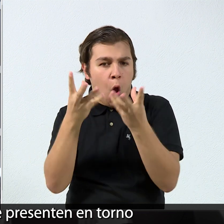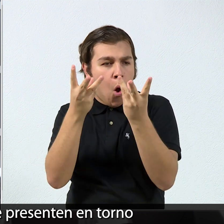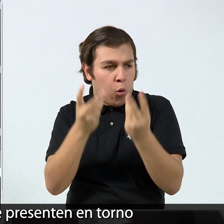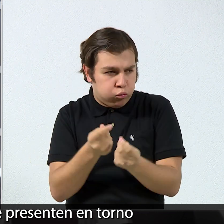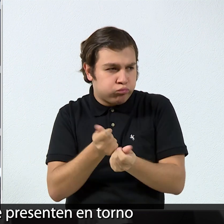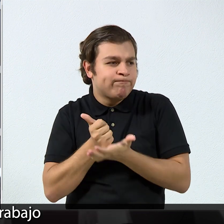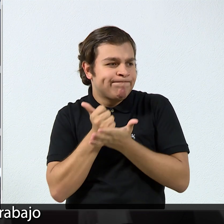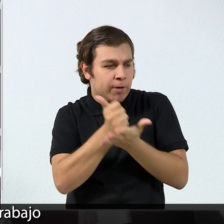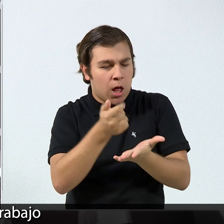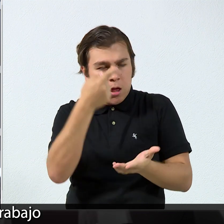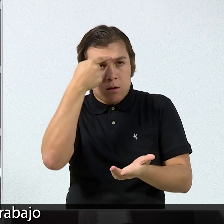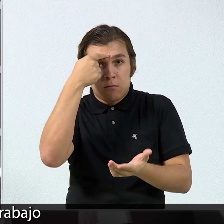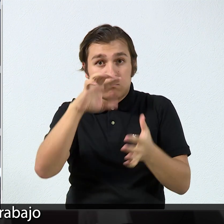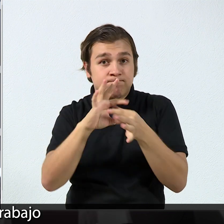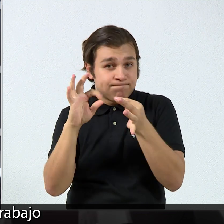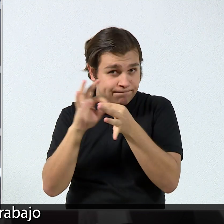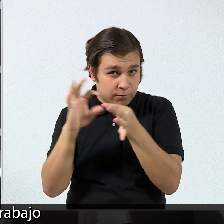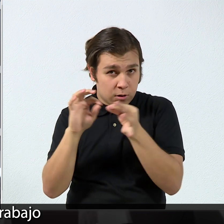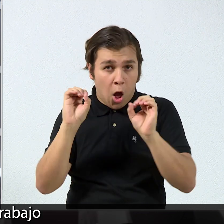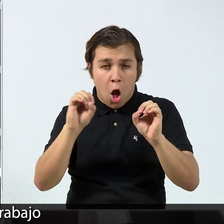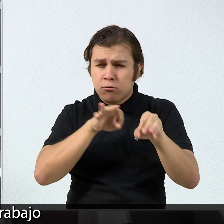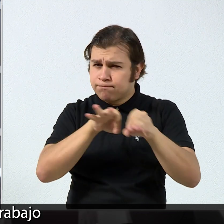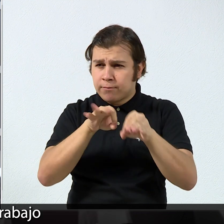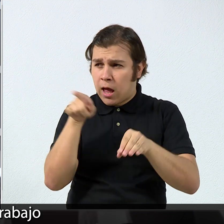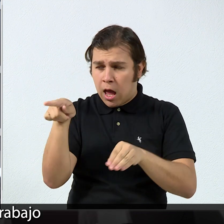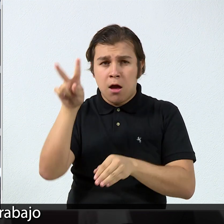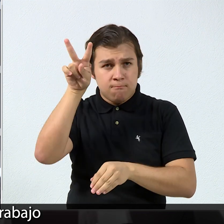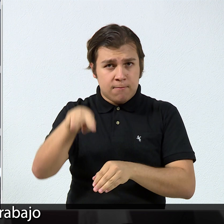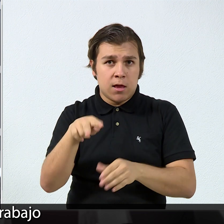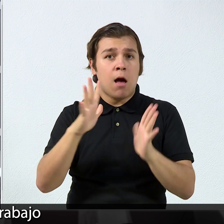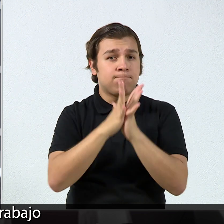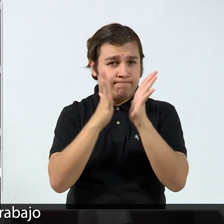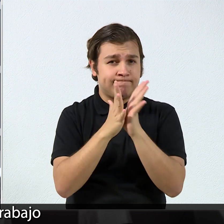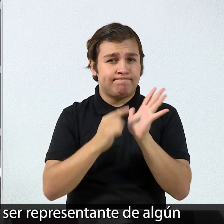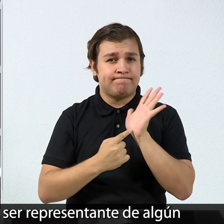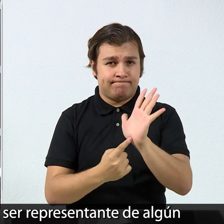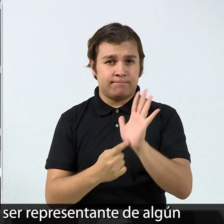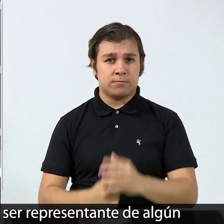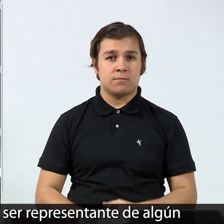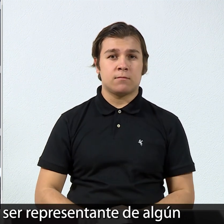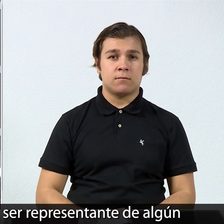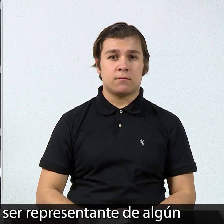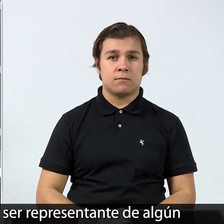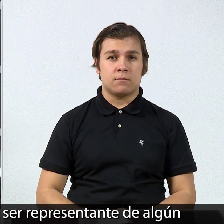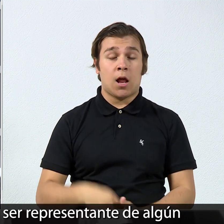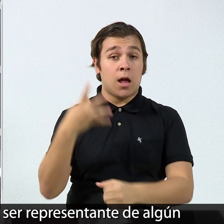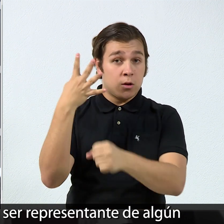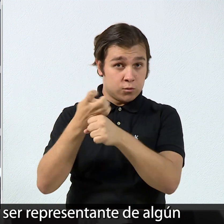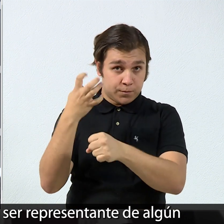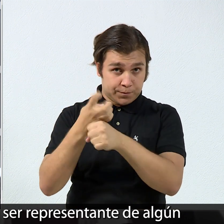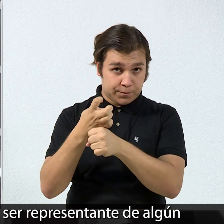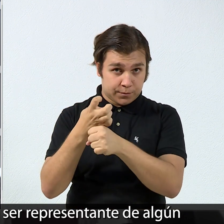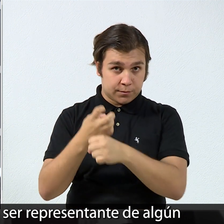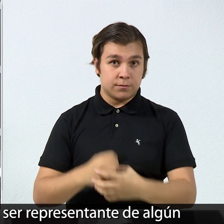reuniones comunitarias o de trabajo que den testimonio de su participación. Y cuarto, constancia que acredite